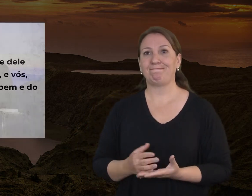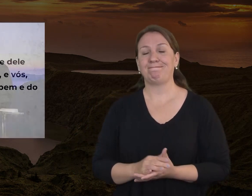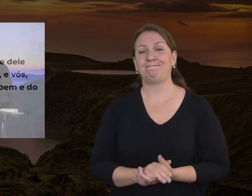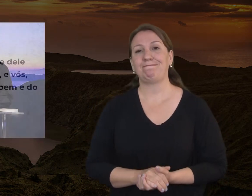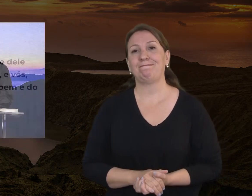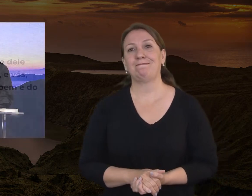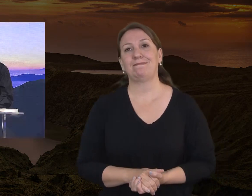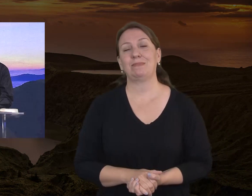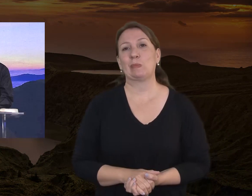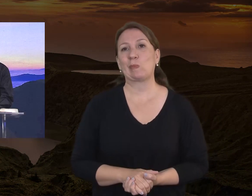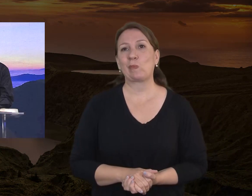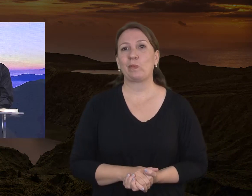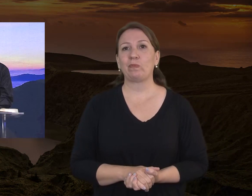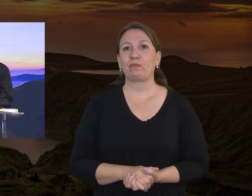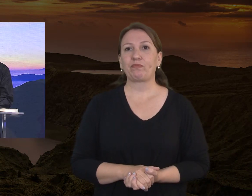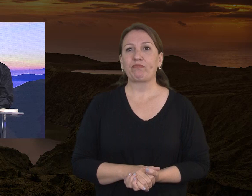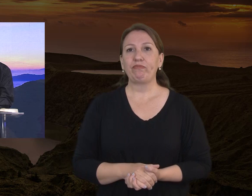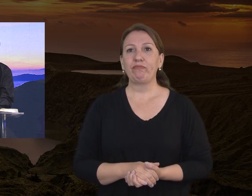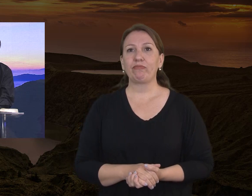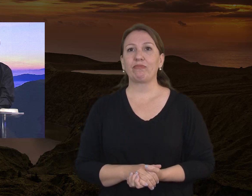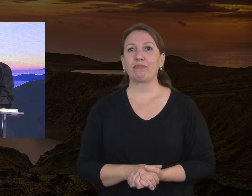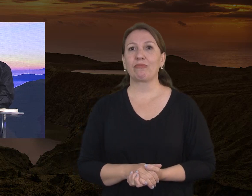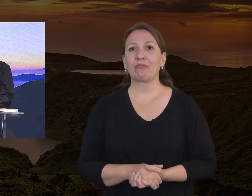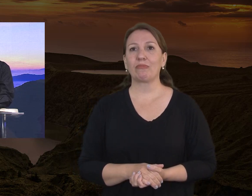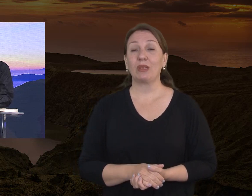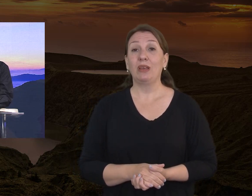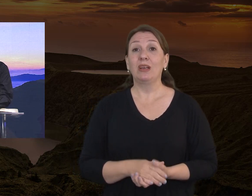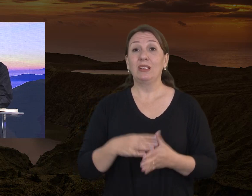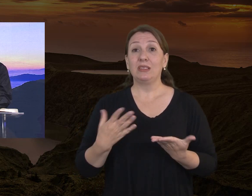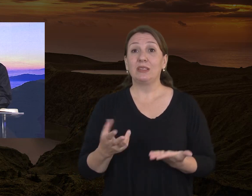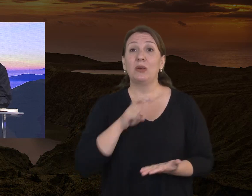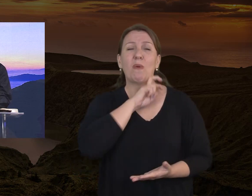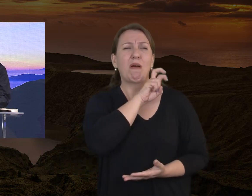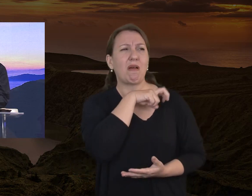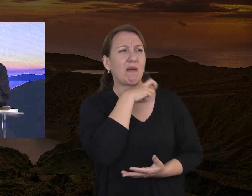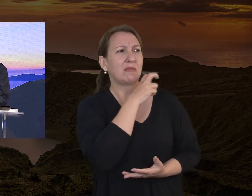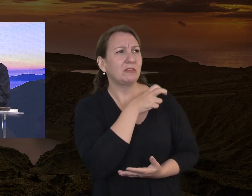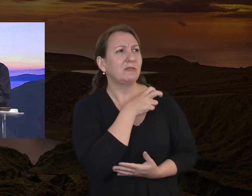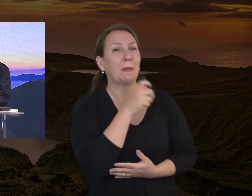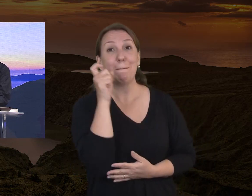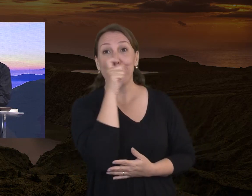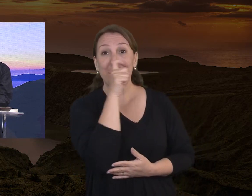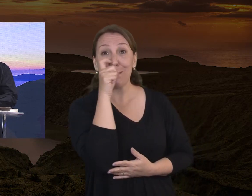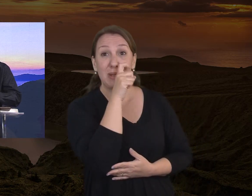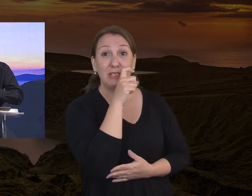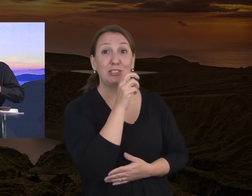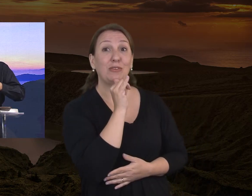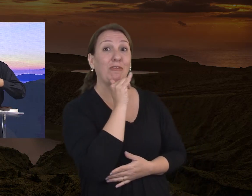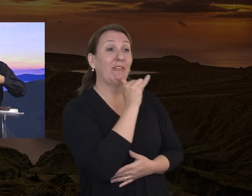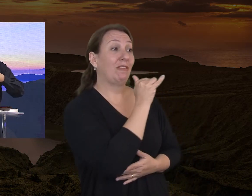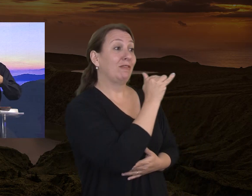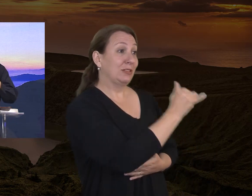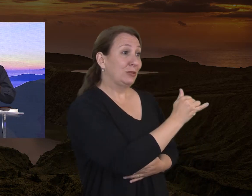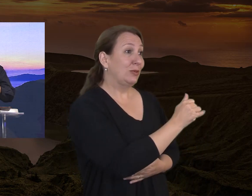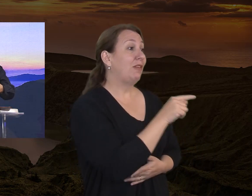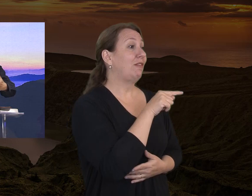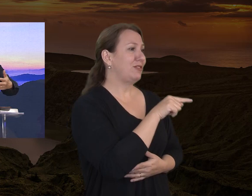de julgamento. Como Deus, sereis conhecedores do bem e do mal. Então,